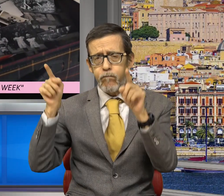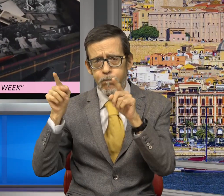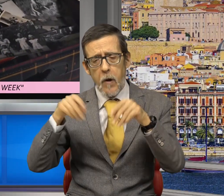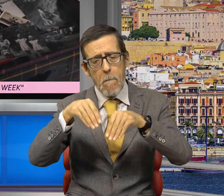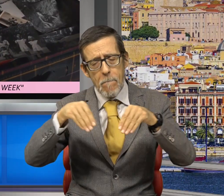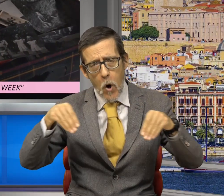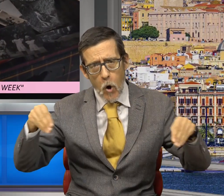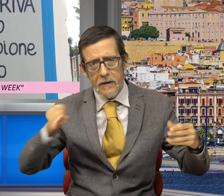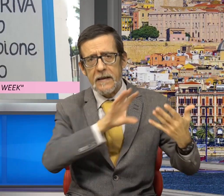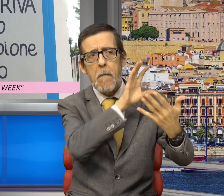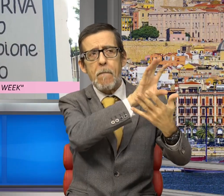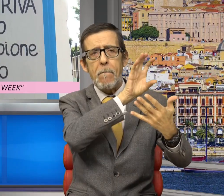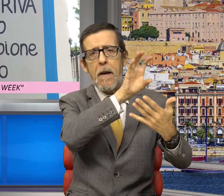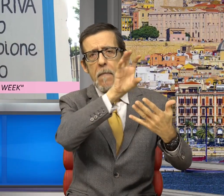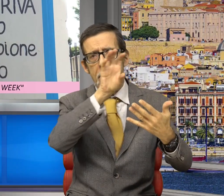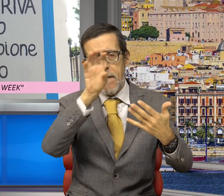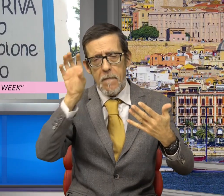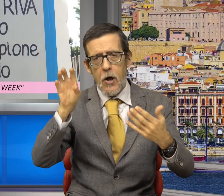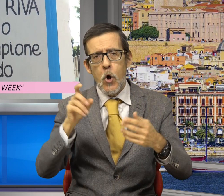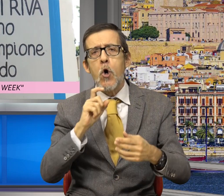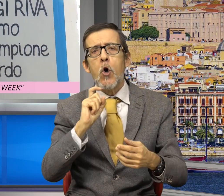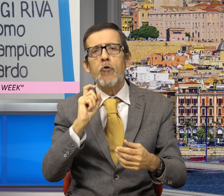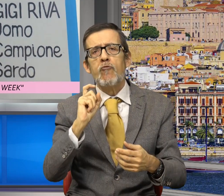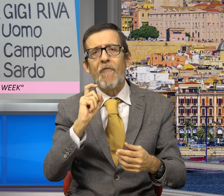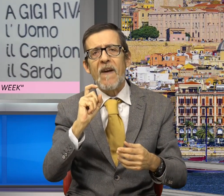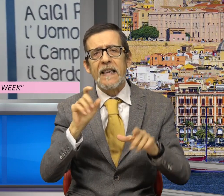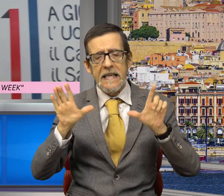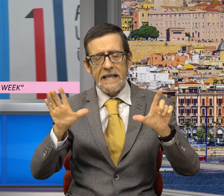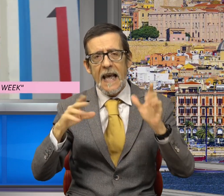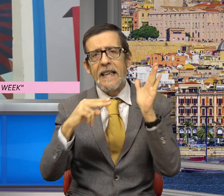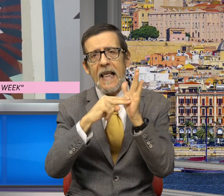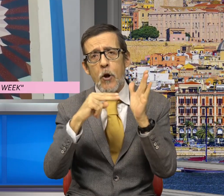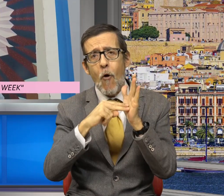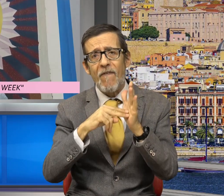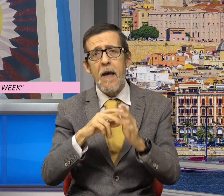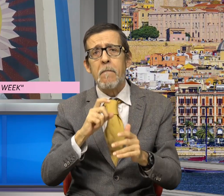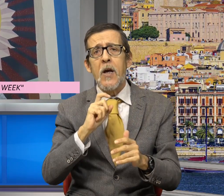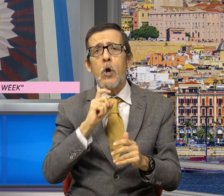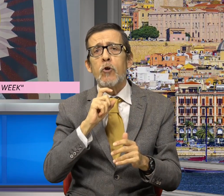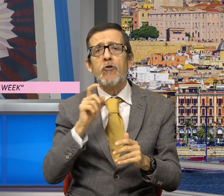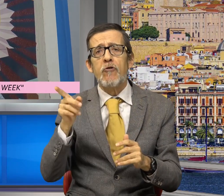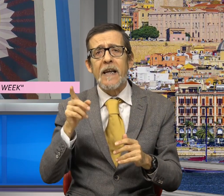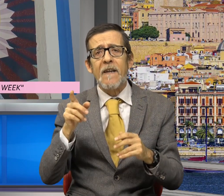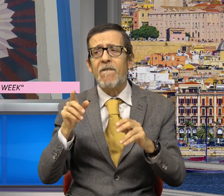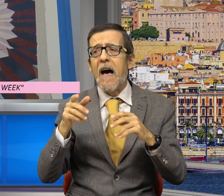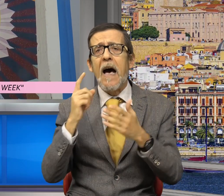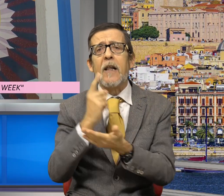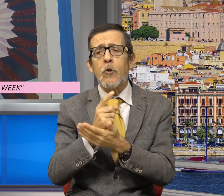esposizioni inedite. Giovedì 7 novembre, quando Gigi Riva avrebbe compiuto 80 anni, sarà la giornata clou.